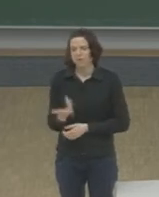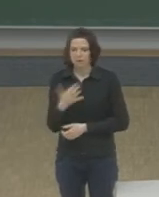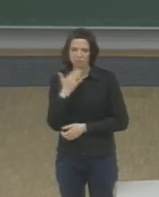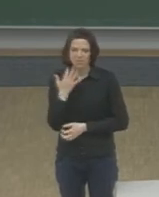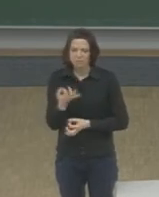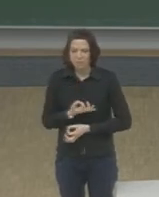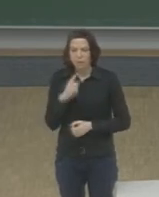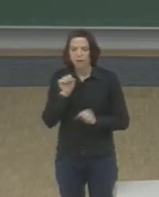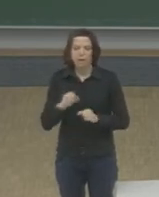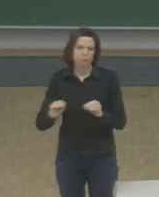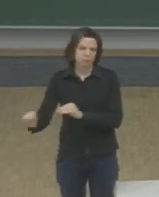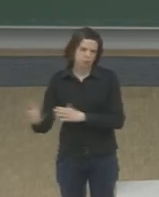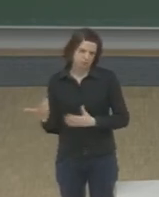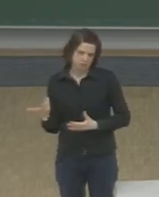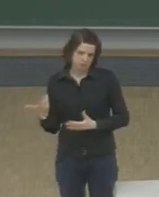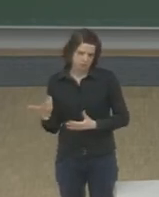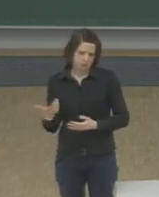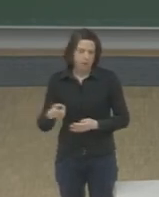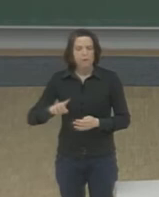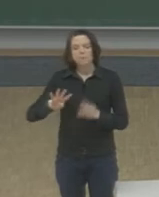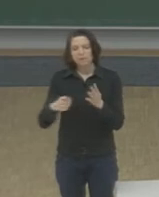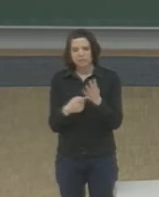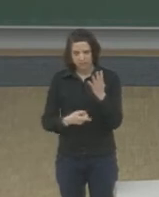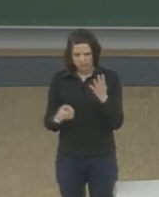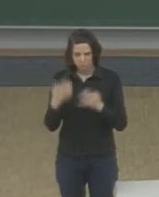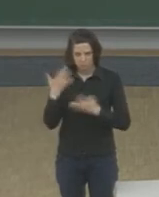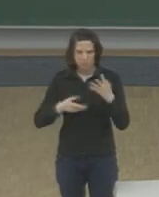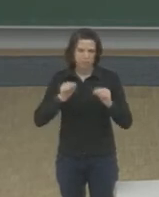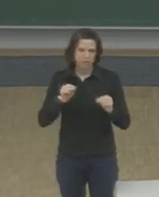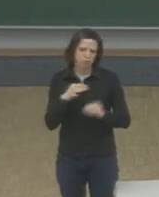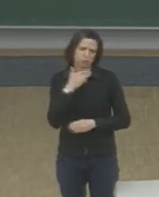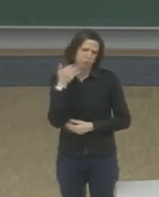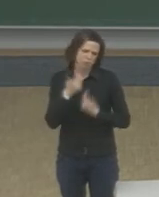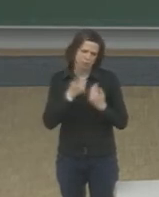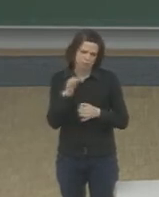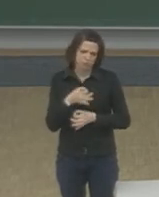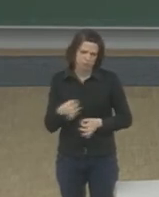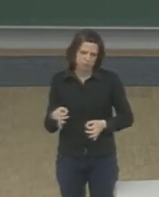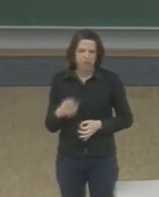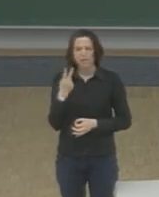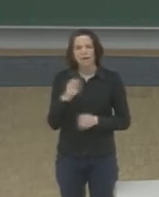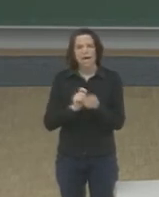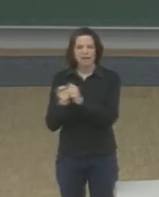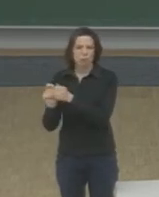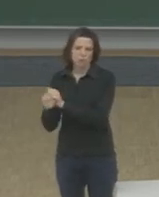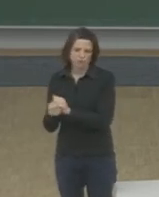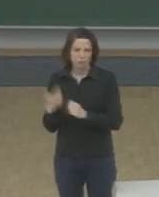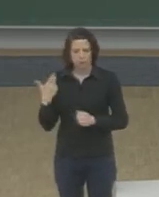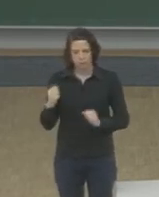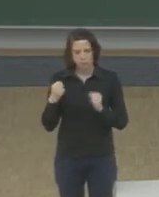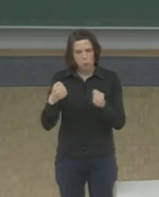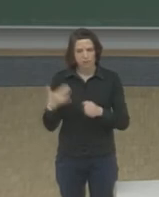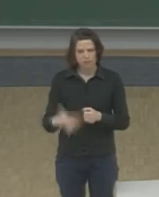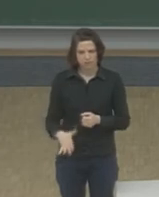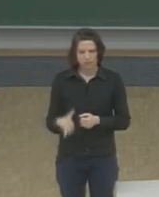Viertens, Mathematikunterricht. Da muss ich am wenigsten zu sagen. Hier gab es zwei größere Reformbemühungen, die jeweils hinsichtlich ihrer Folgen und